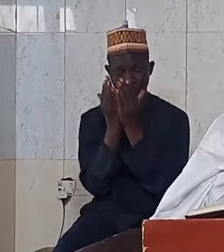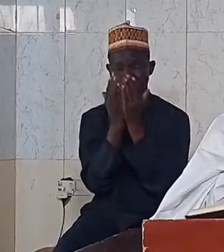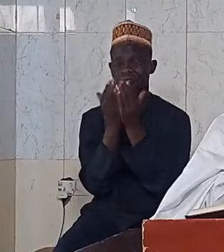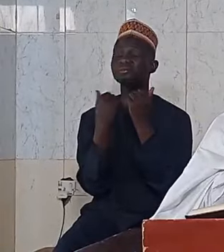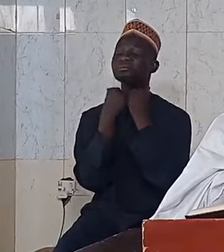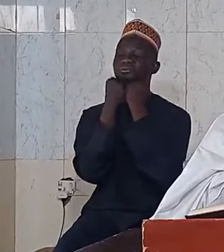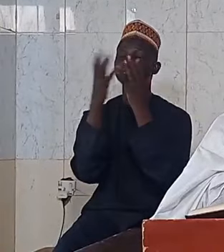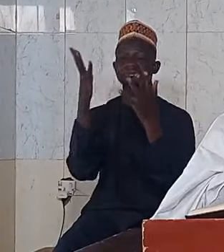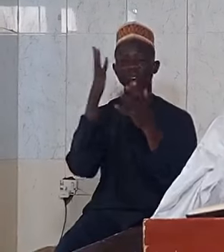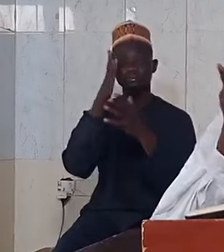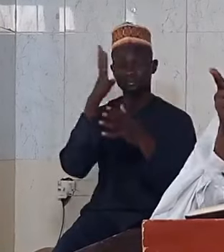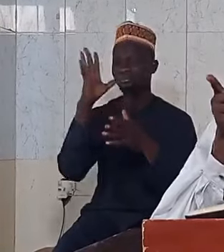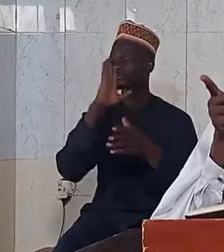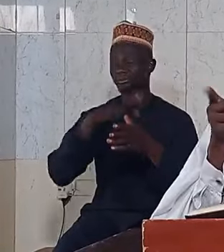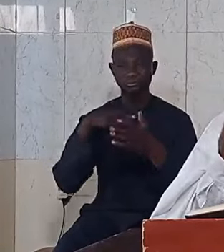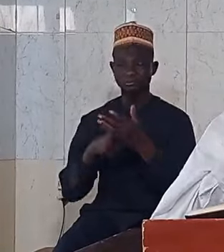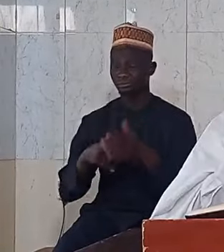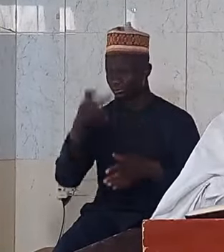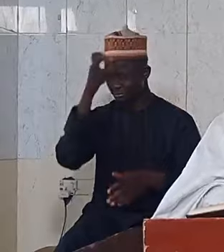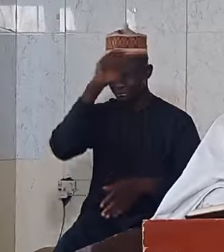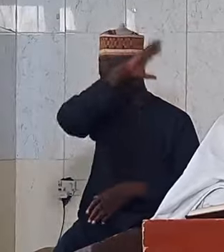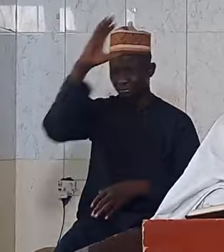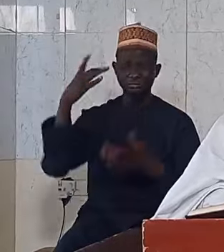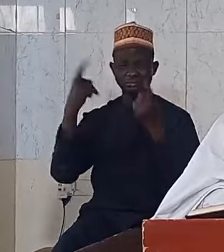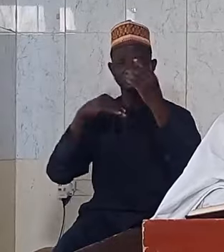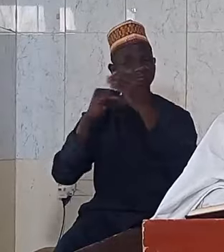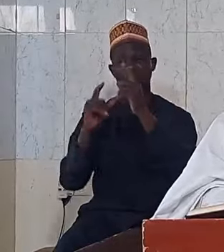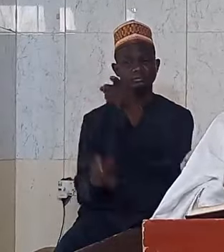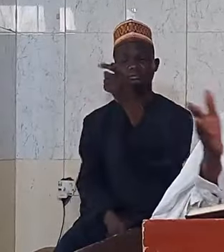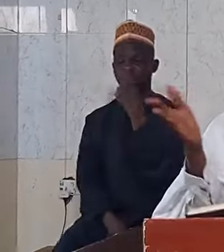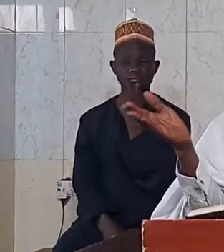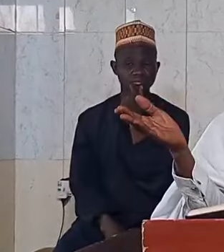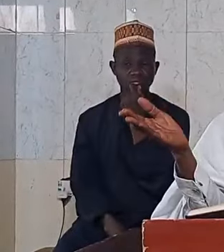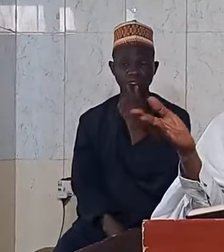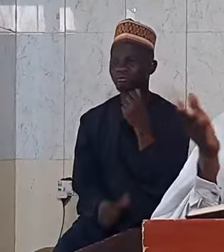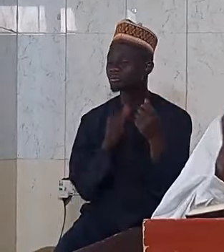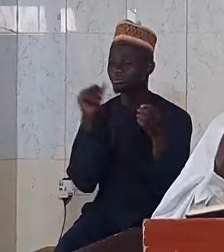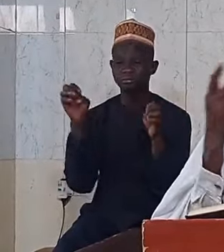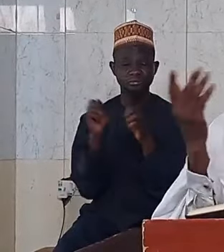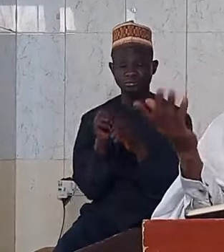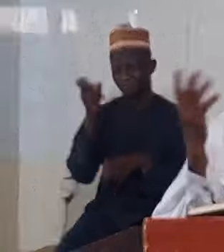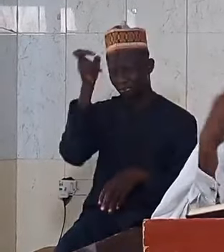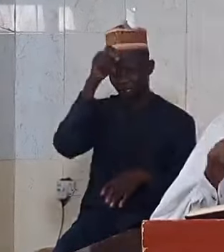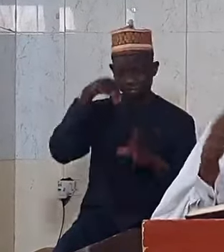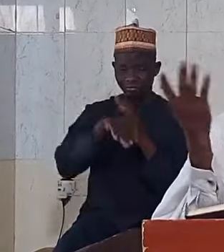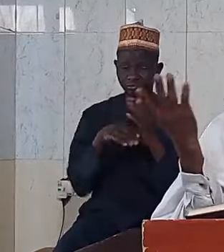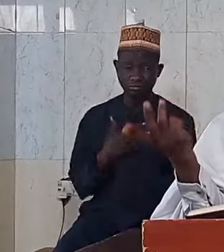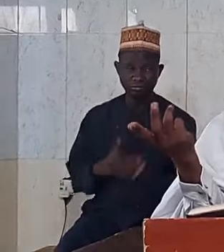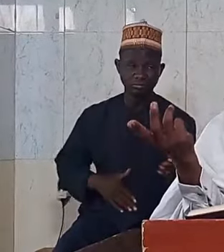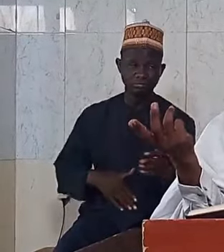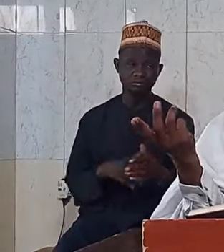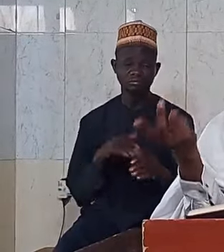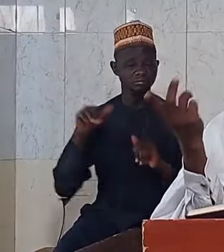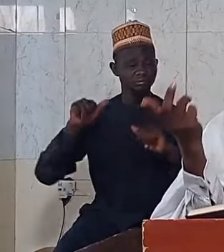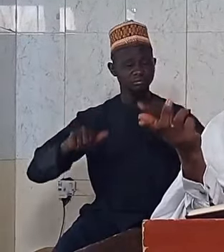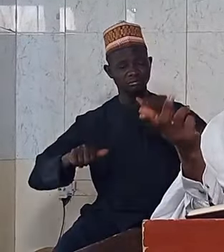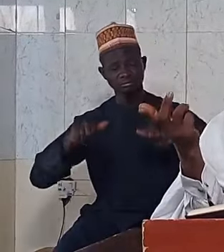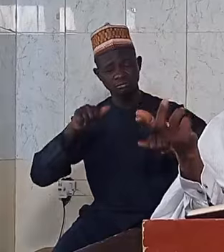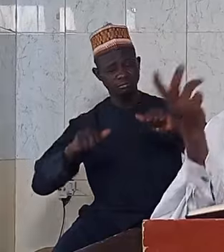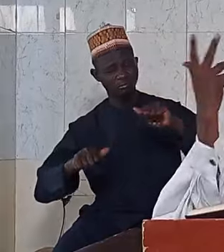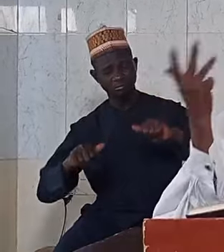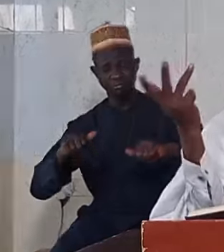abu mai ƙarfi da yake maganin shaidan irin wannan ba iya maganar wai shigar aljanu jikin mutum ba wasu wasi da zai